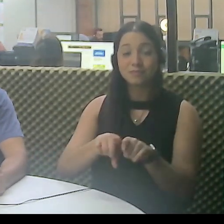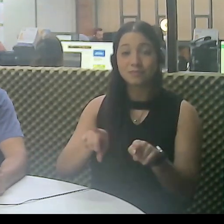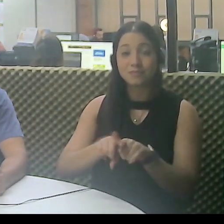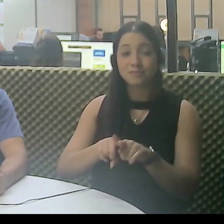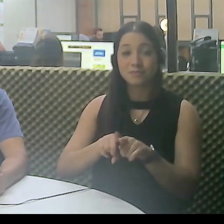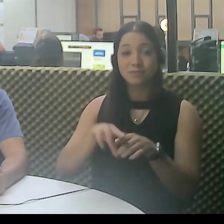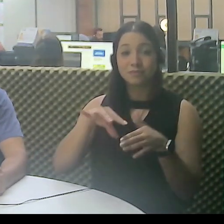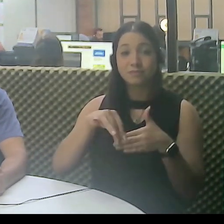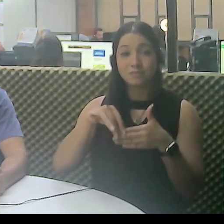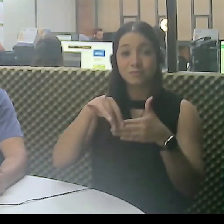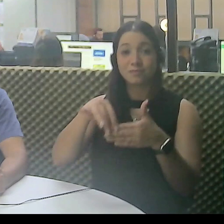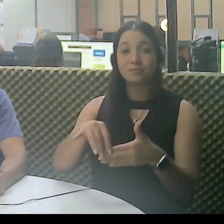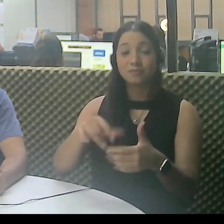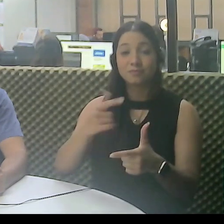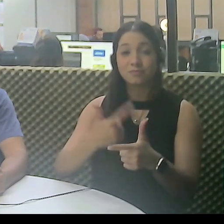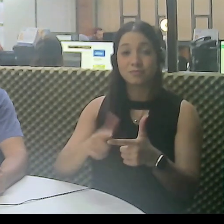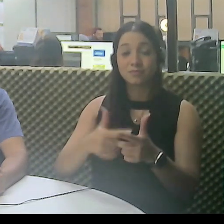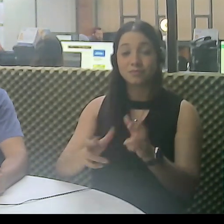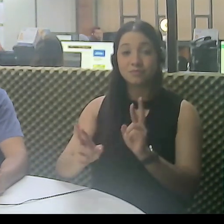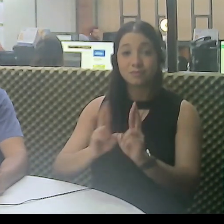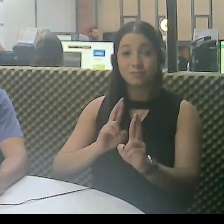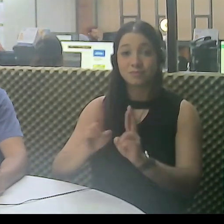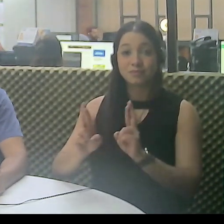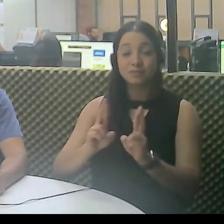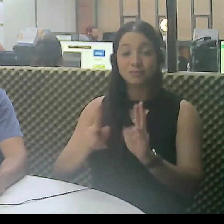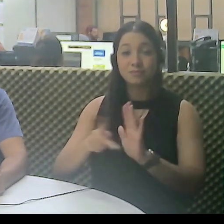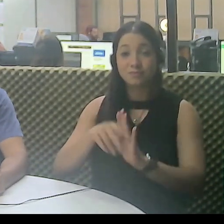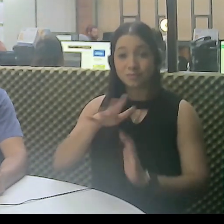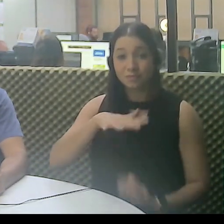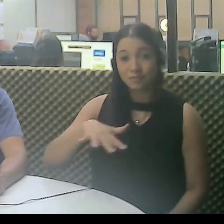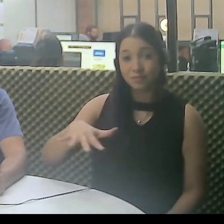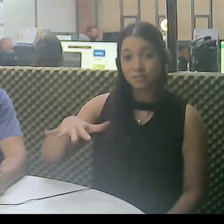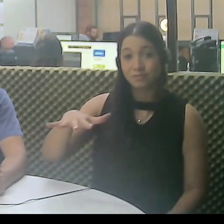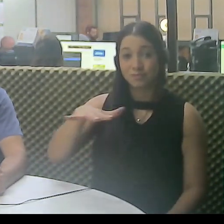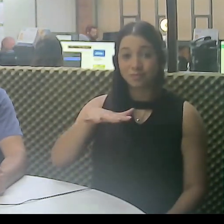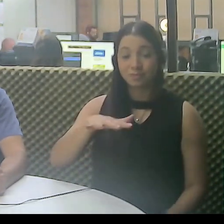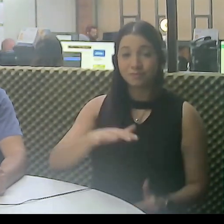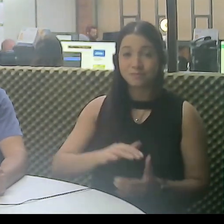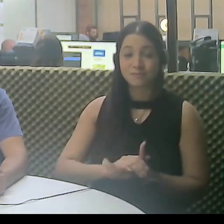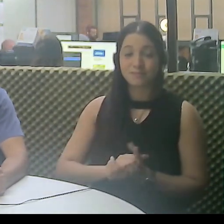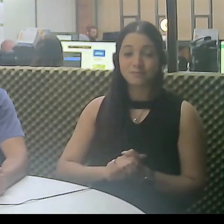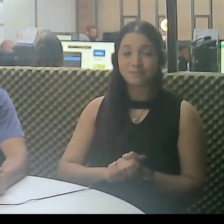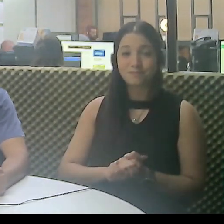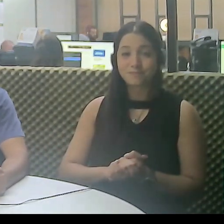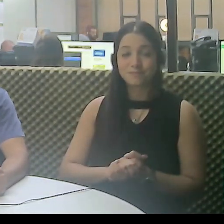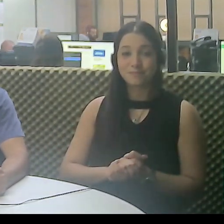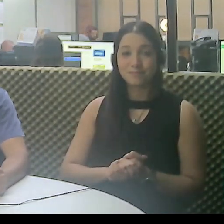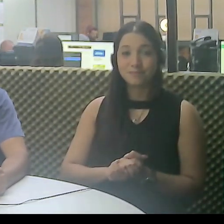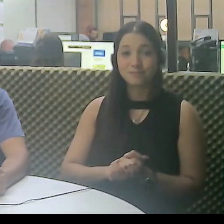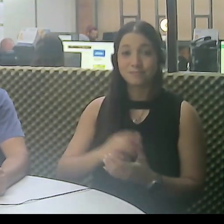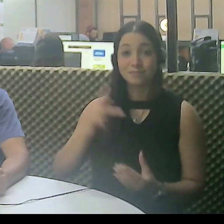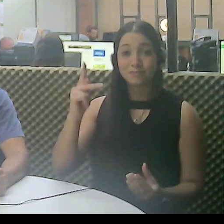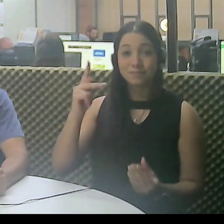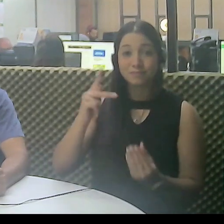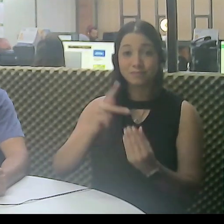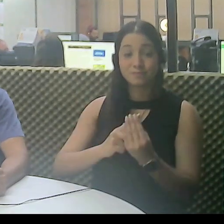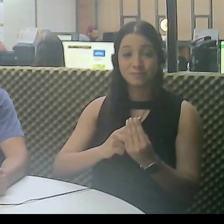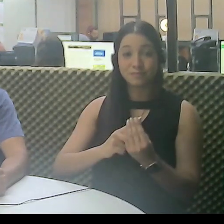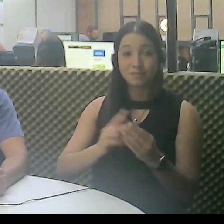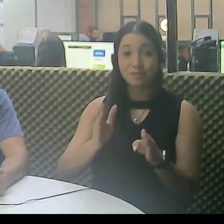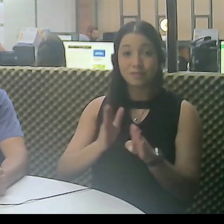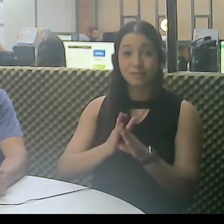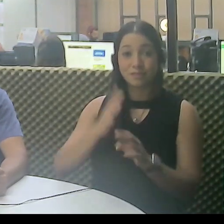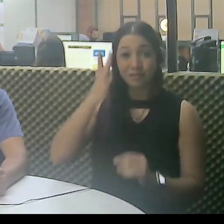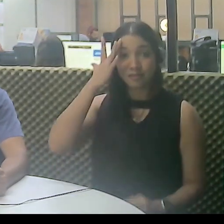fornecer encaminhamentos para solucionar demandas apresentadas pelos moradores. Procon Móvel. Até